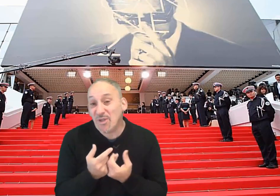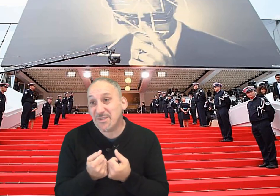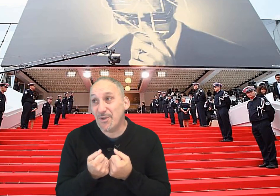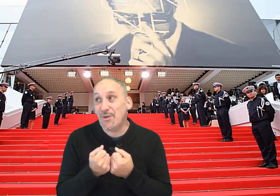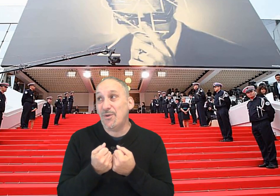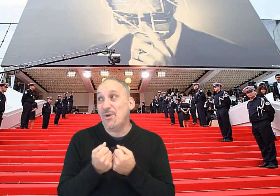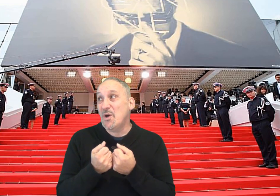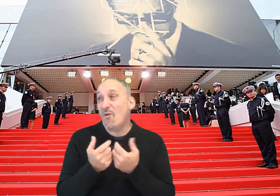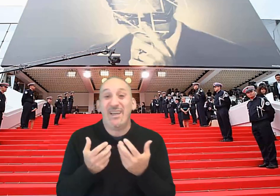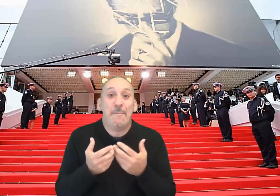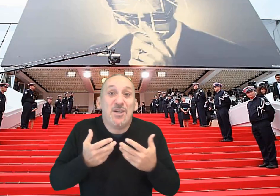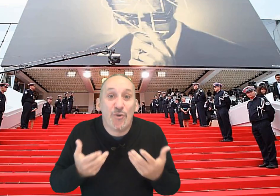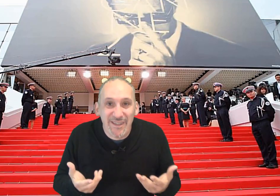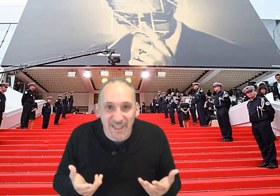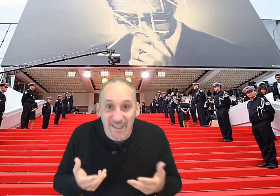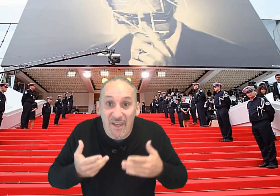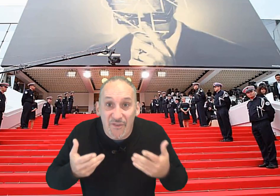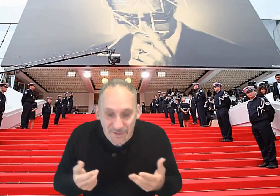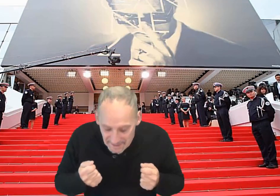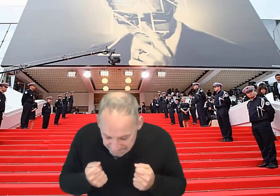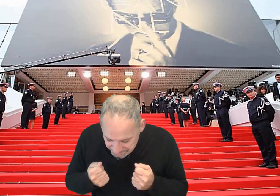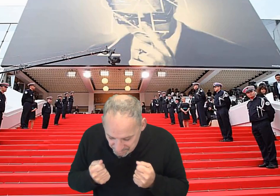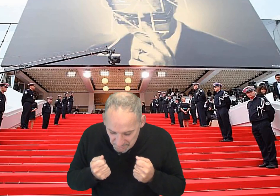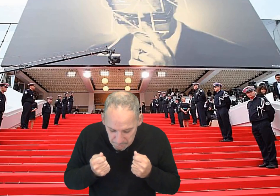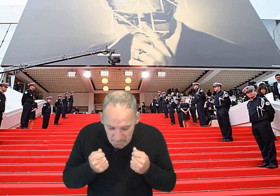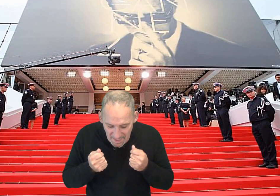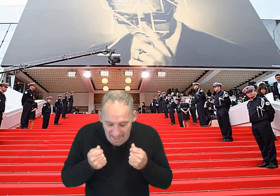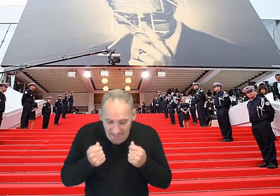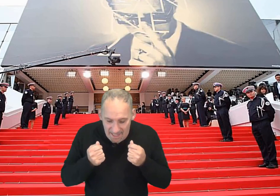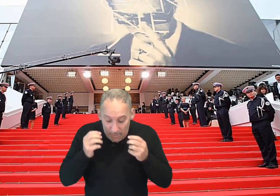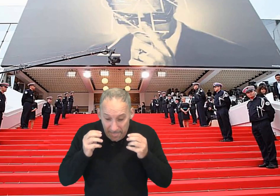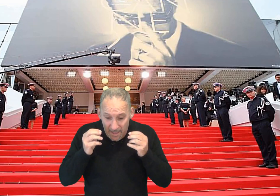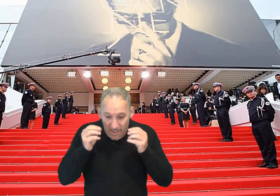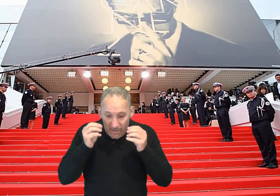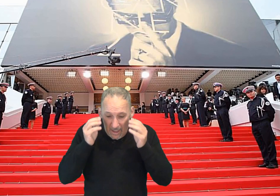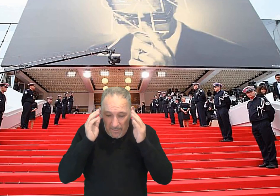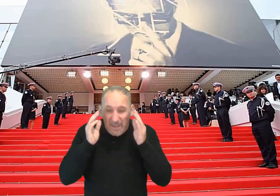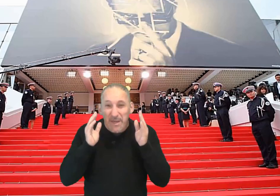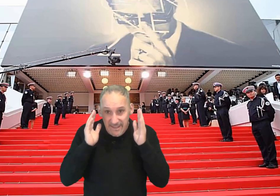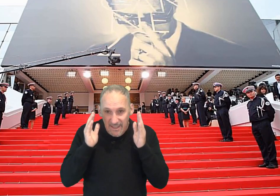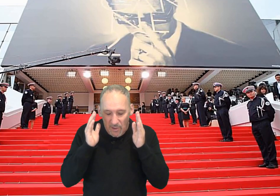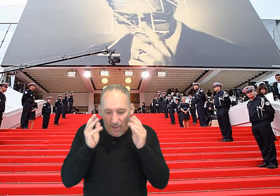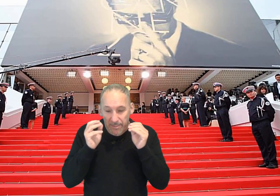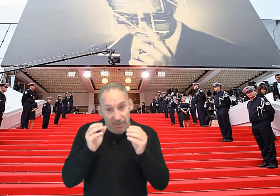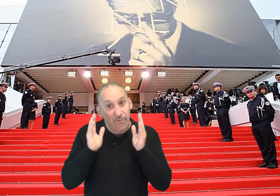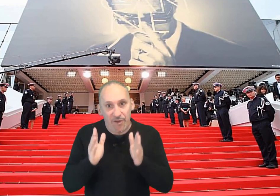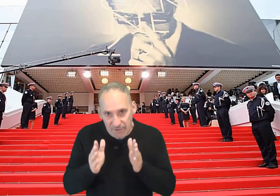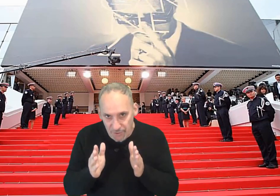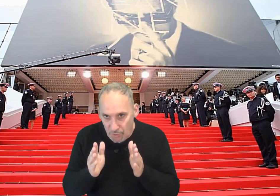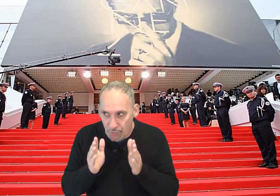pense, on va dire, la majorité des Français? Alors. Précisément, hein, parce qu'il faut faire attention quand on